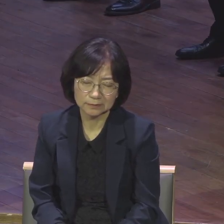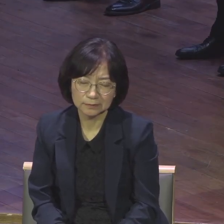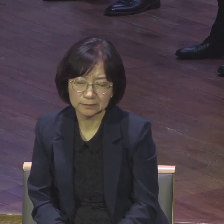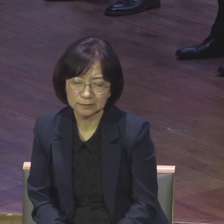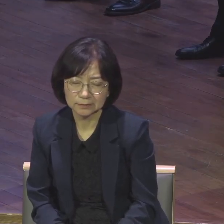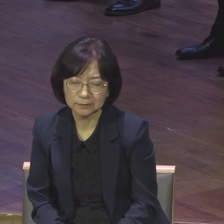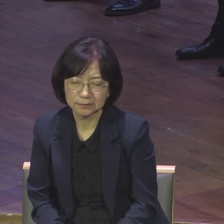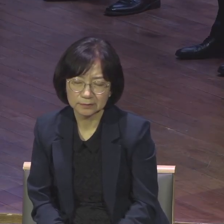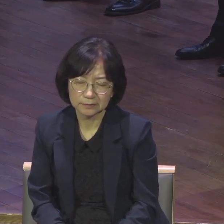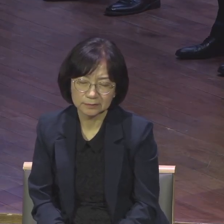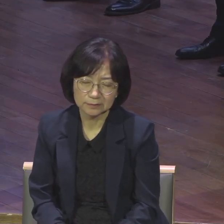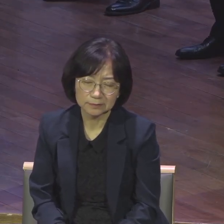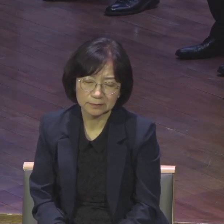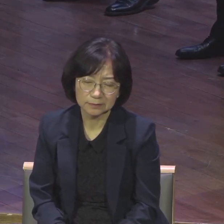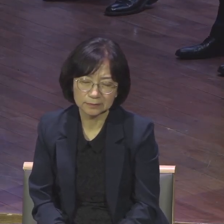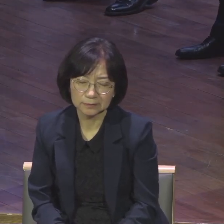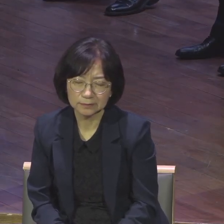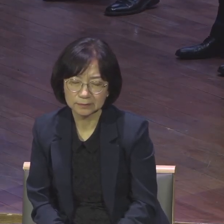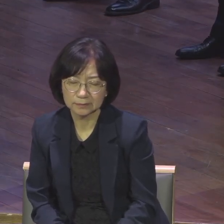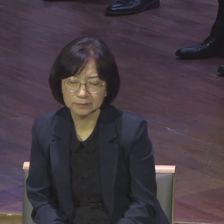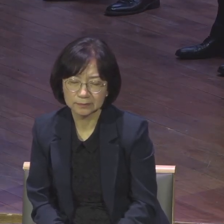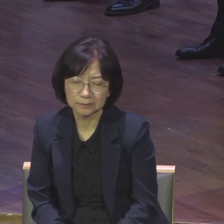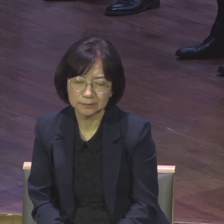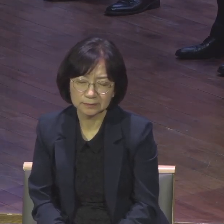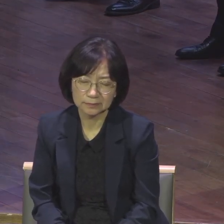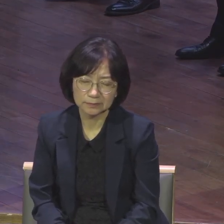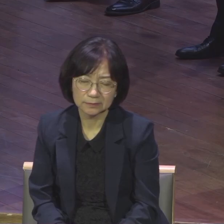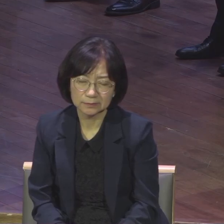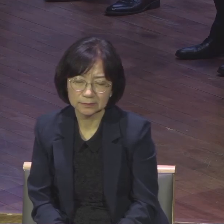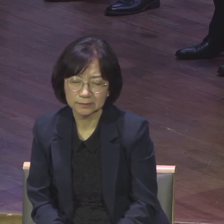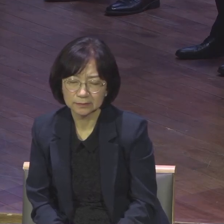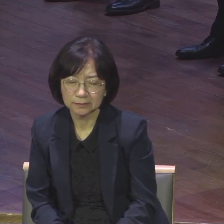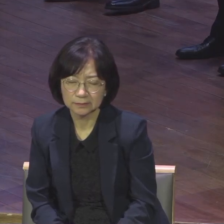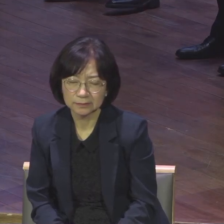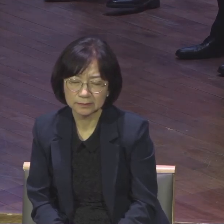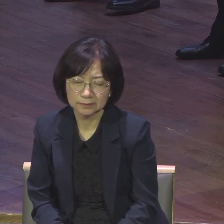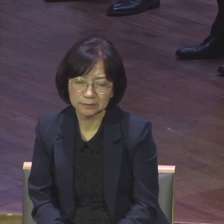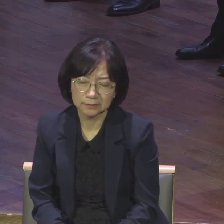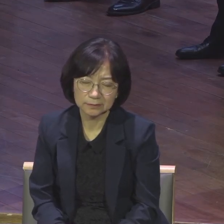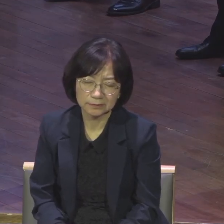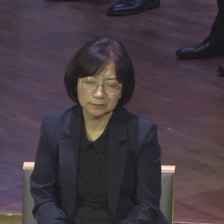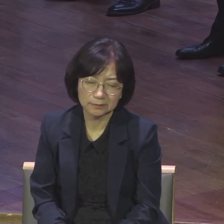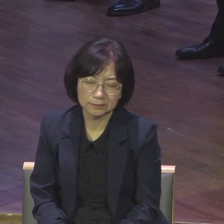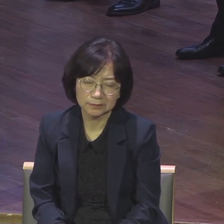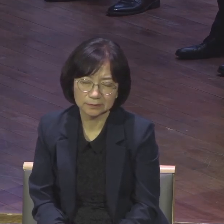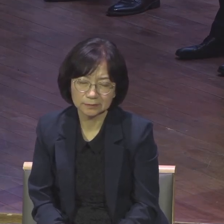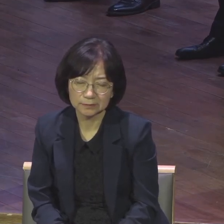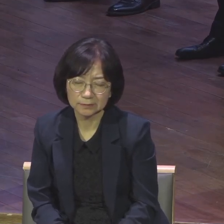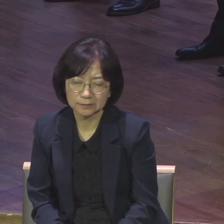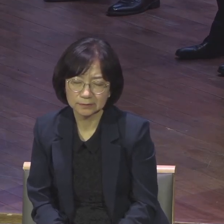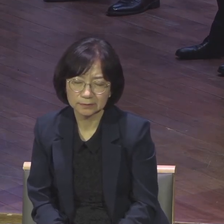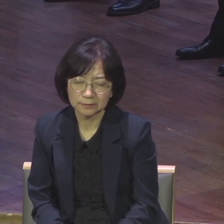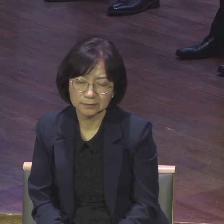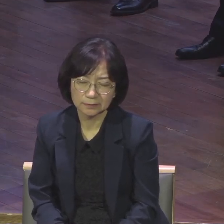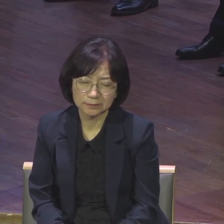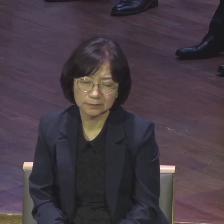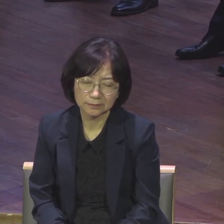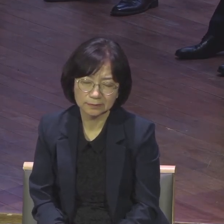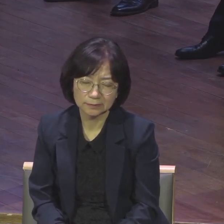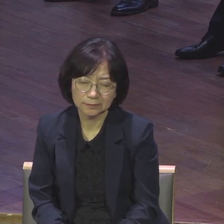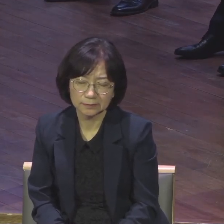천국 자가 영원한 천국을 내려갈 수 있도록 하나님 구할 수만과 천국 소망을 이루도록 하나님께서 오늘